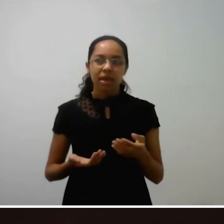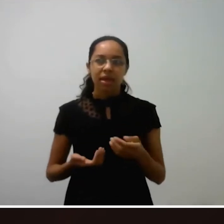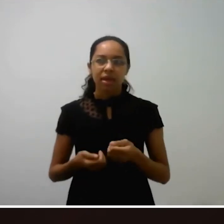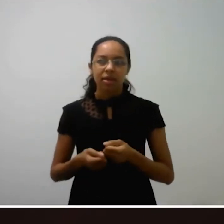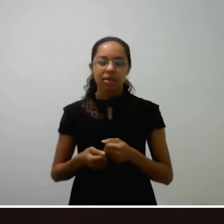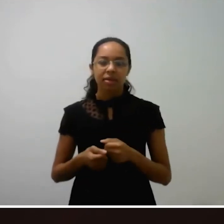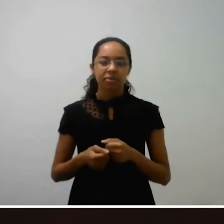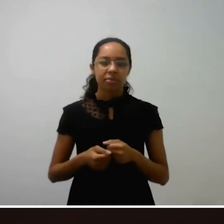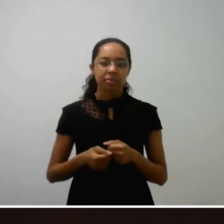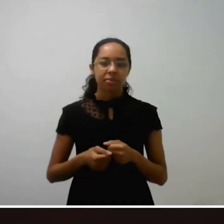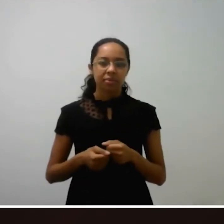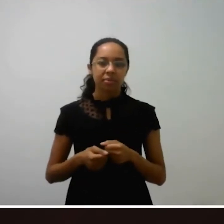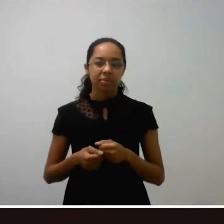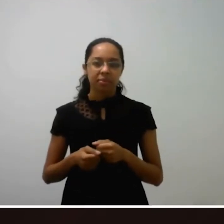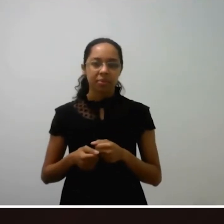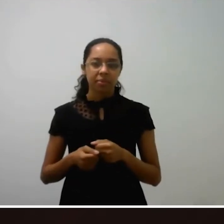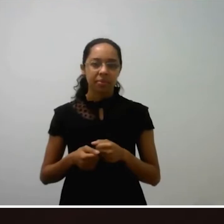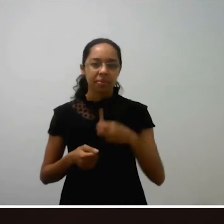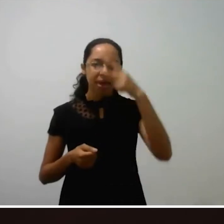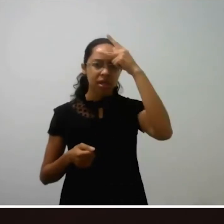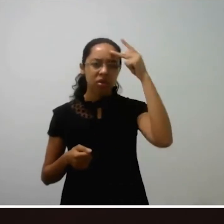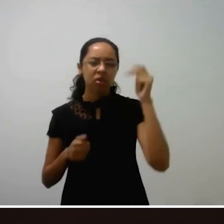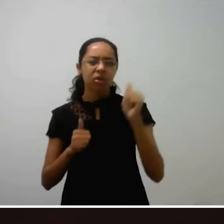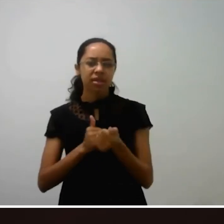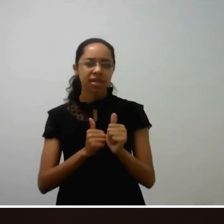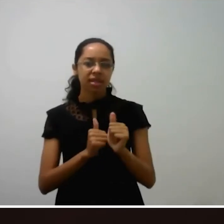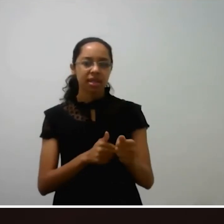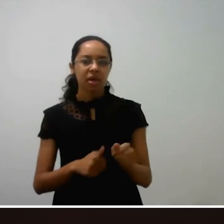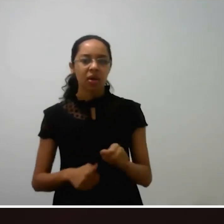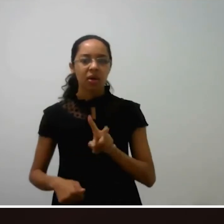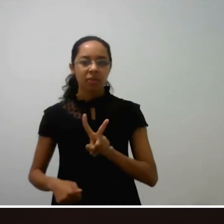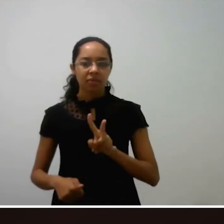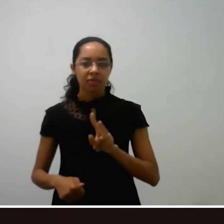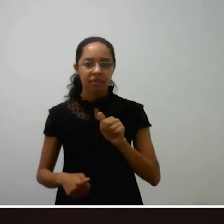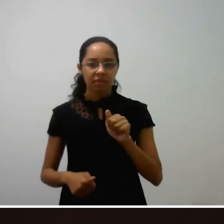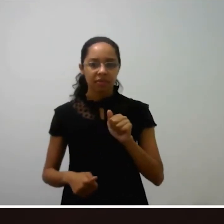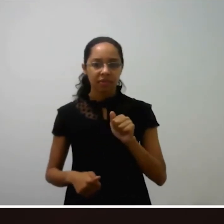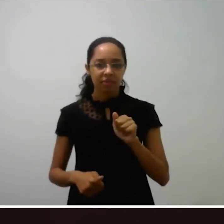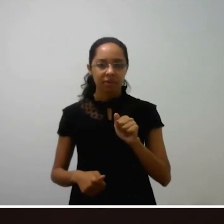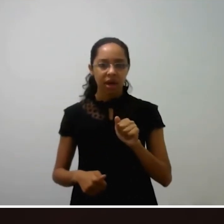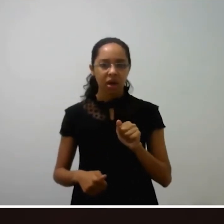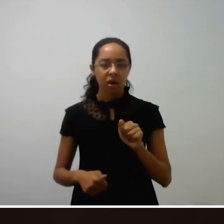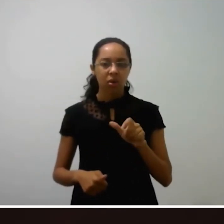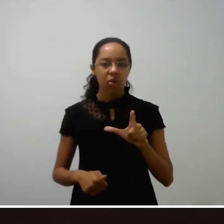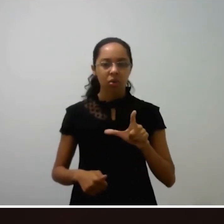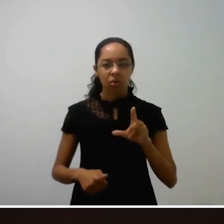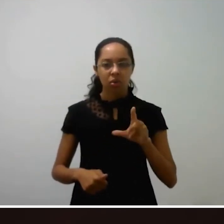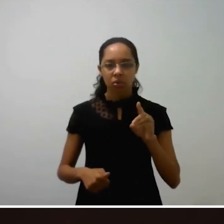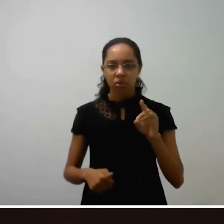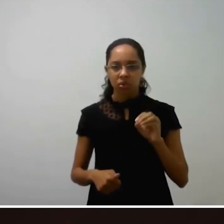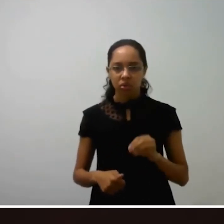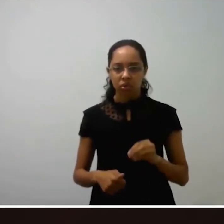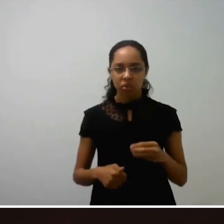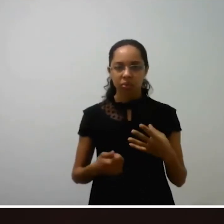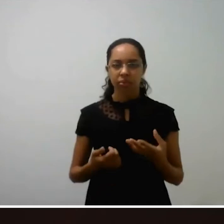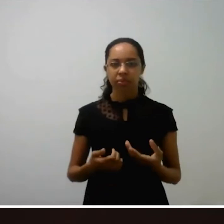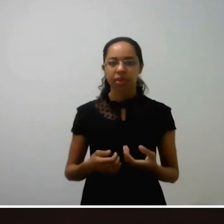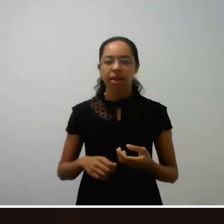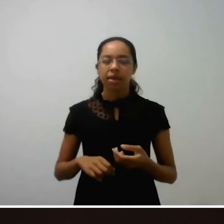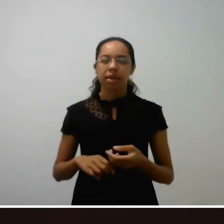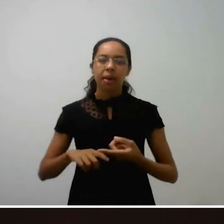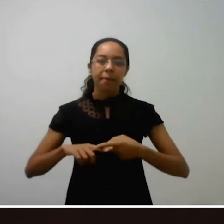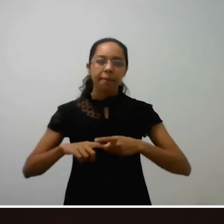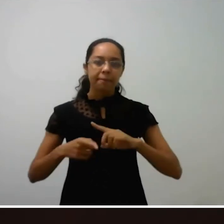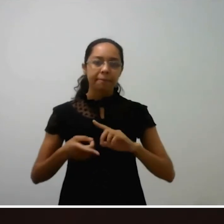eram famosos numa prática que já não estavam contentes com esses ensinamentos errados de